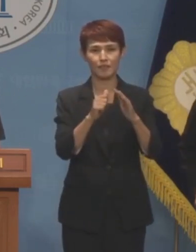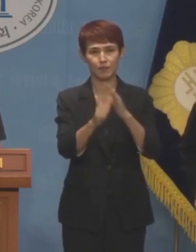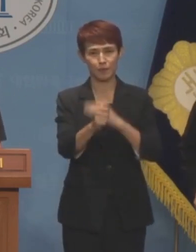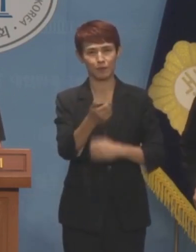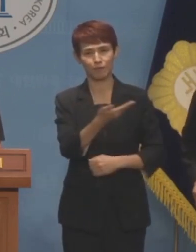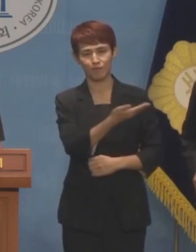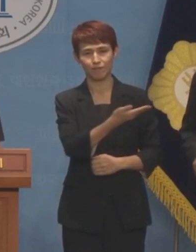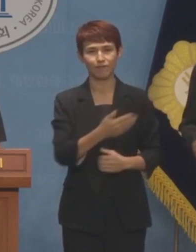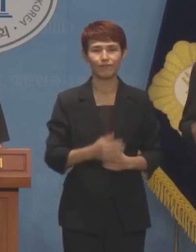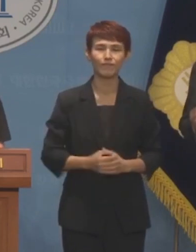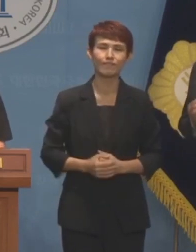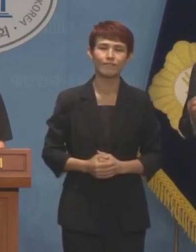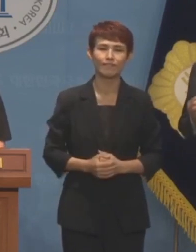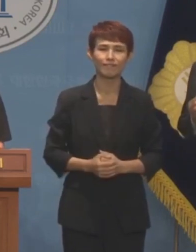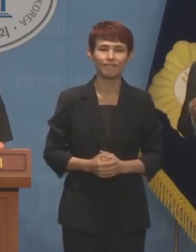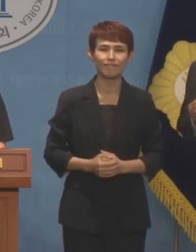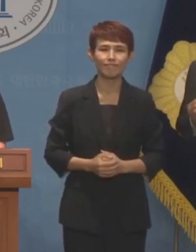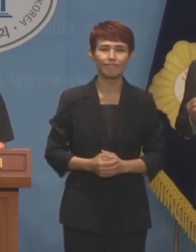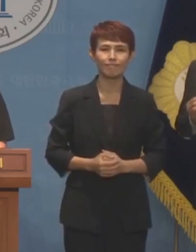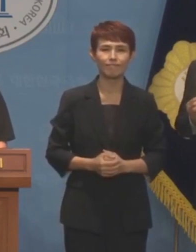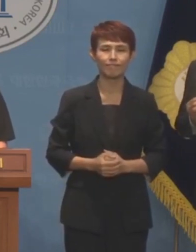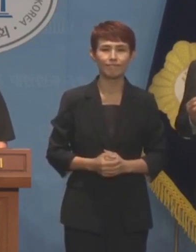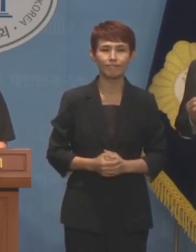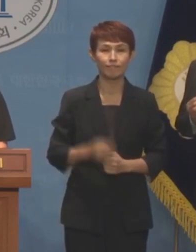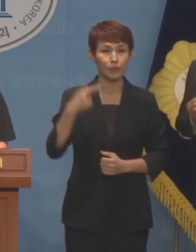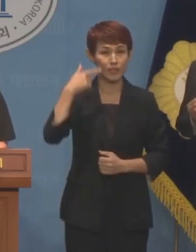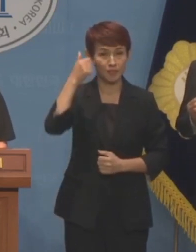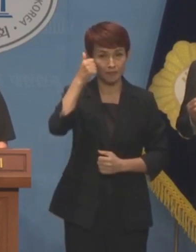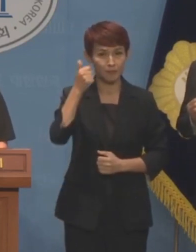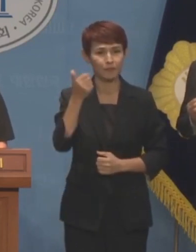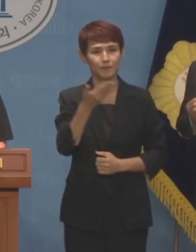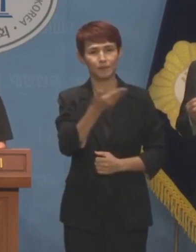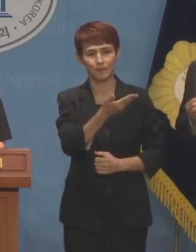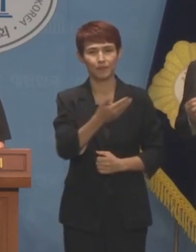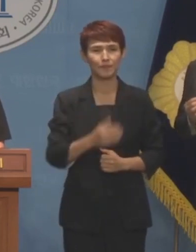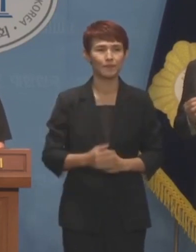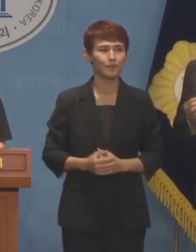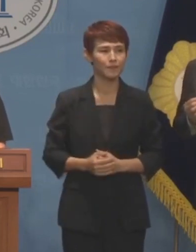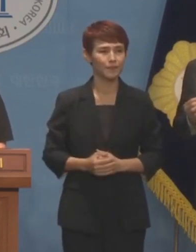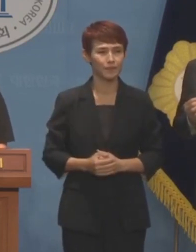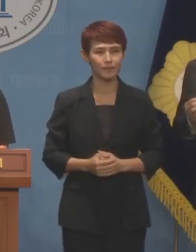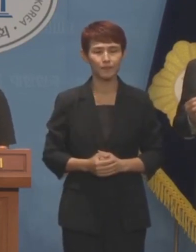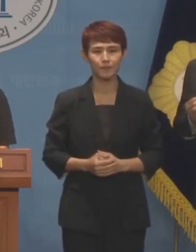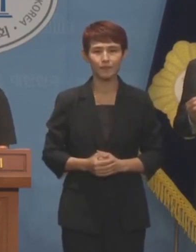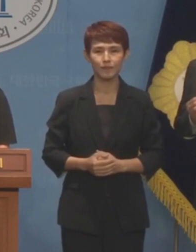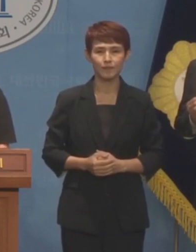오셨습니다. 네, 양희삼 목사님, 카타콤교회 양희삼 목사님 나오셨습니다.